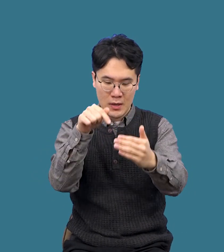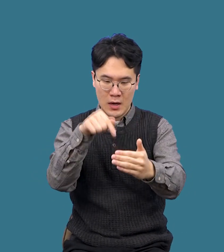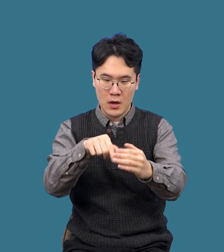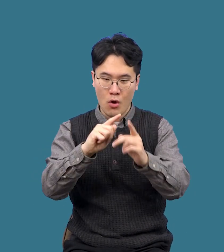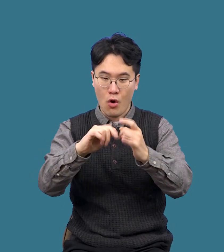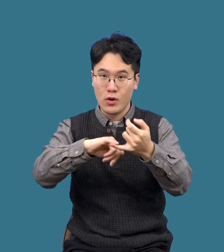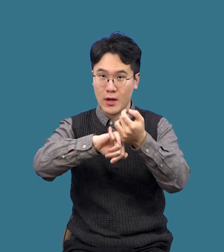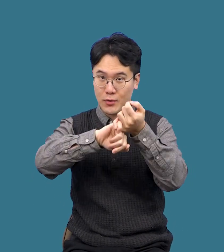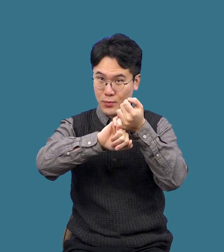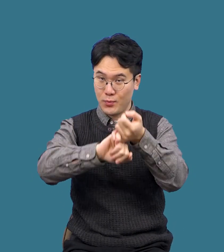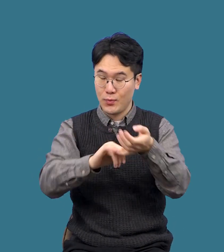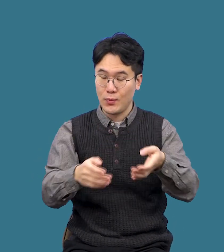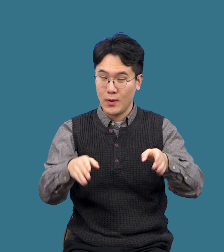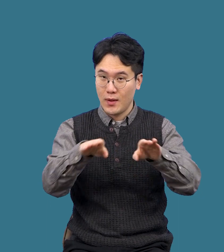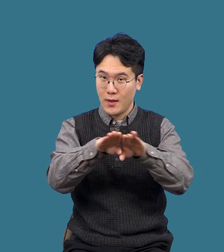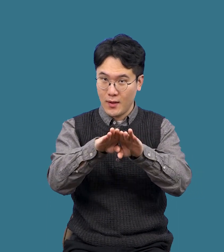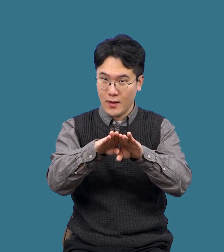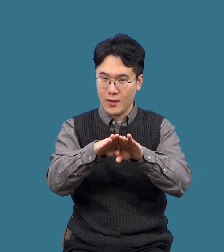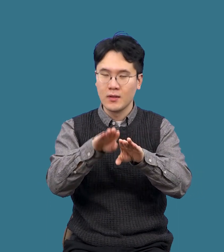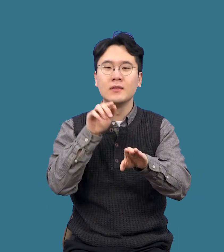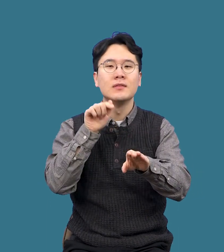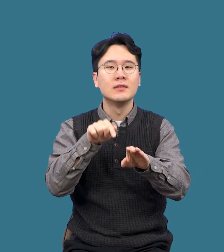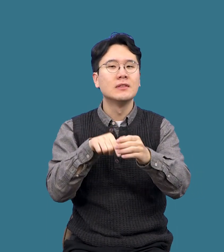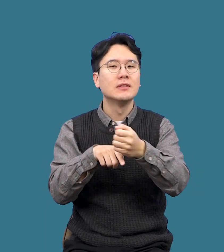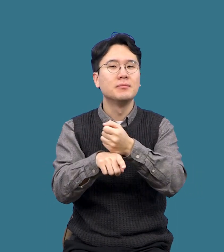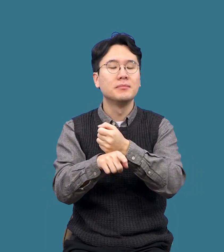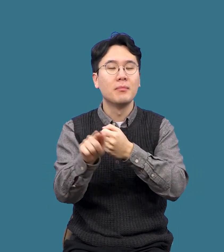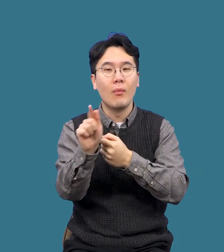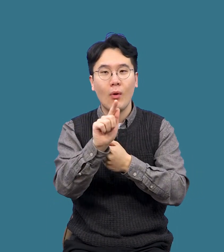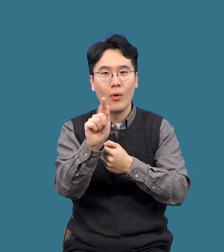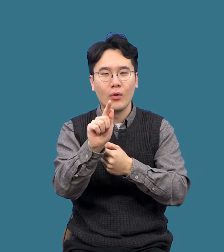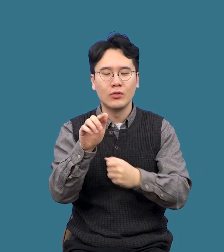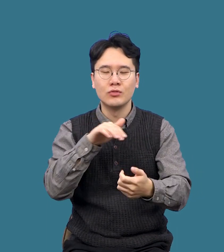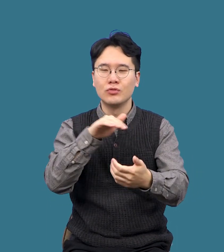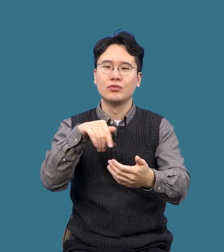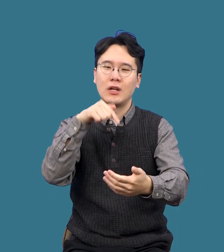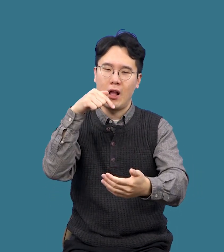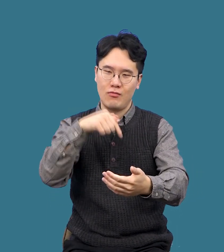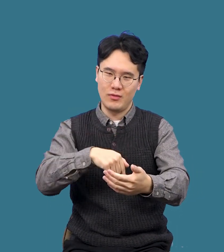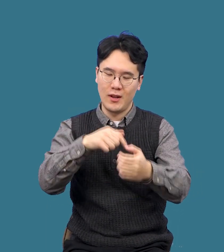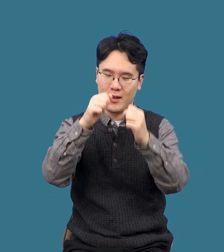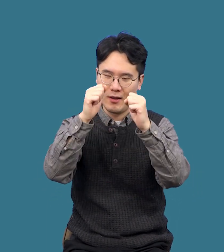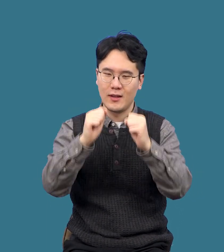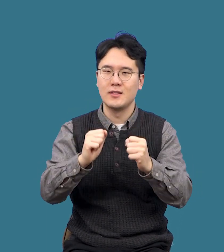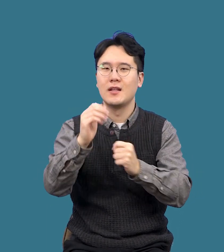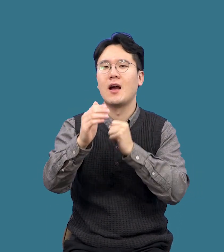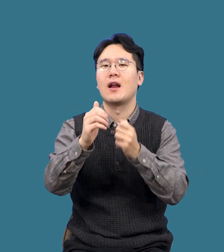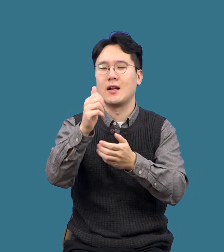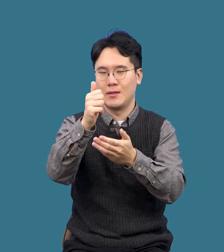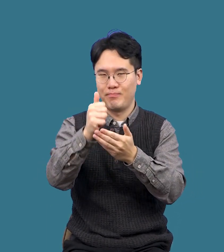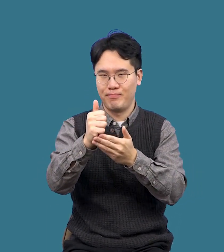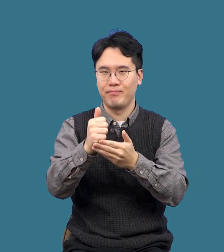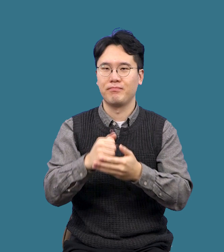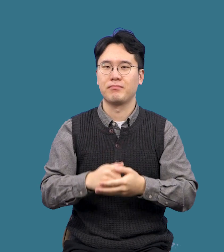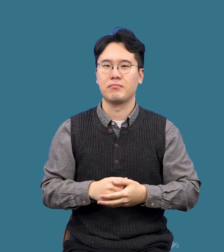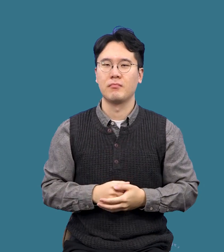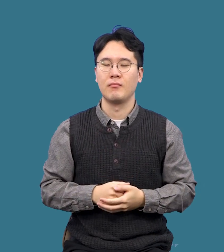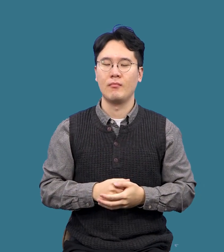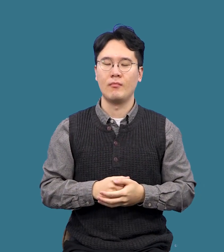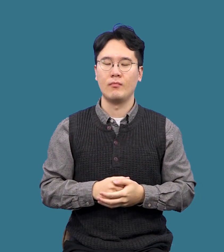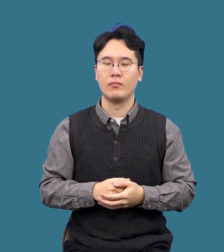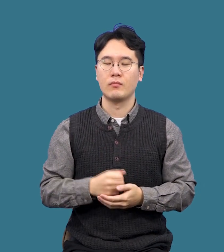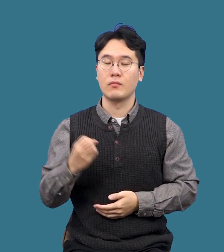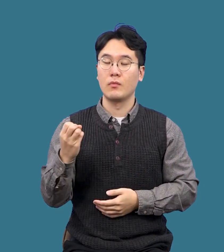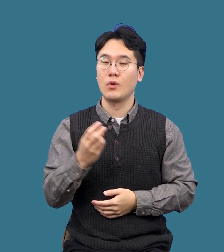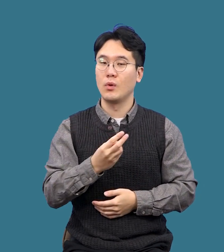가운데 계신 하나님, 우리 가운데 계신 하나님을 증거하고 있었던 것입니다. 그리고 이스라엘 백성들이